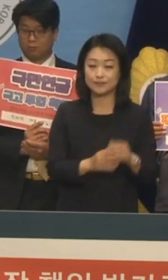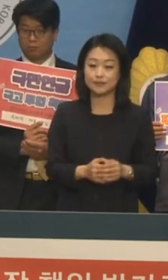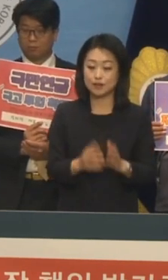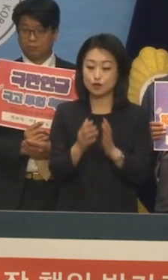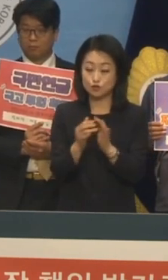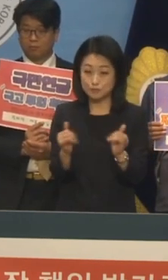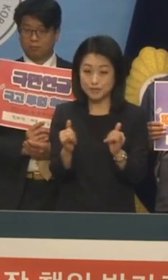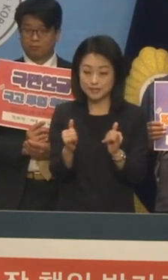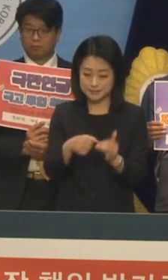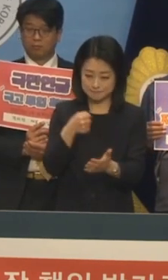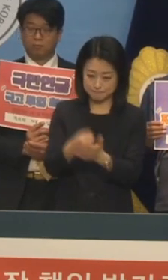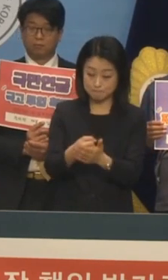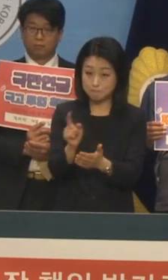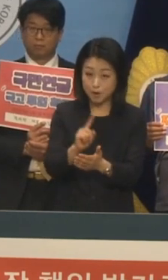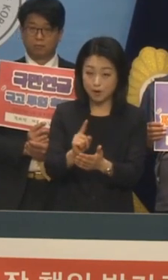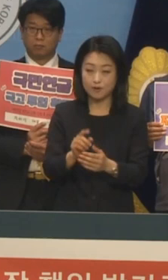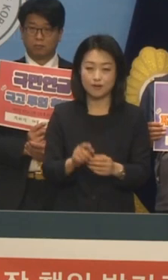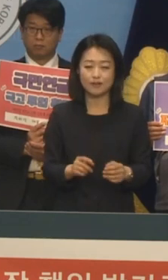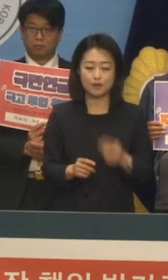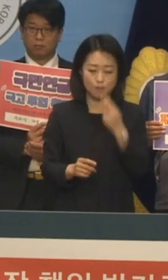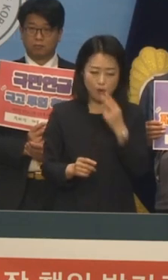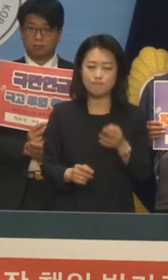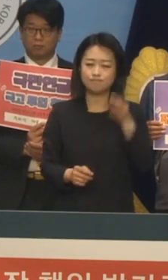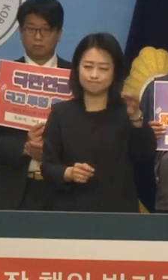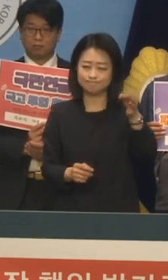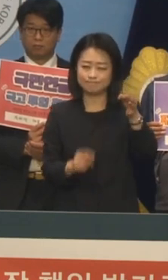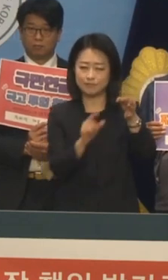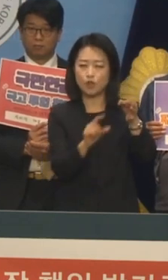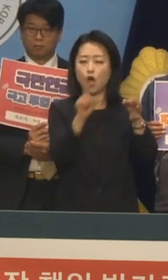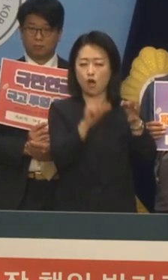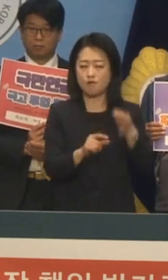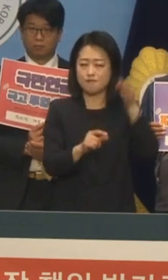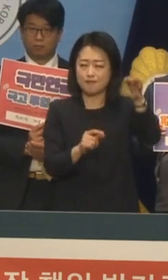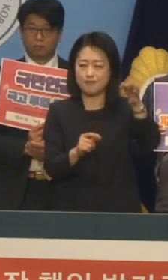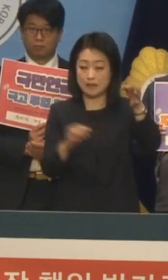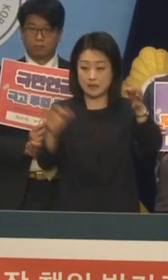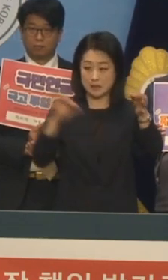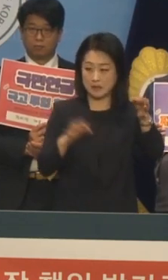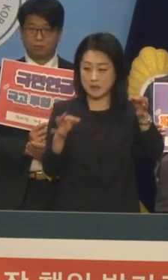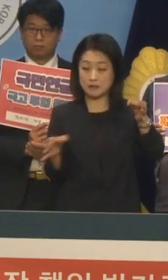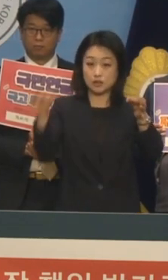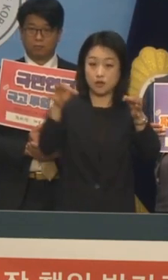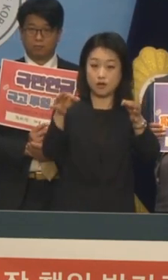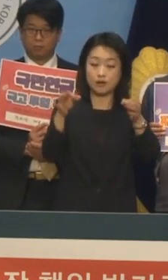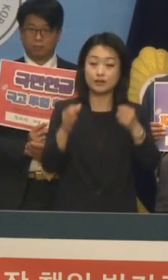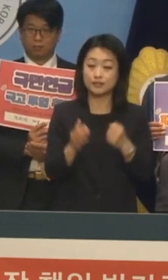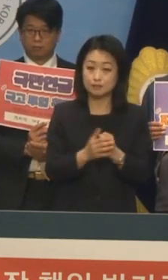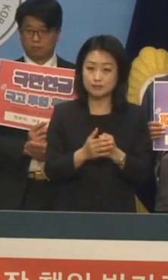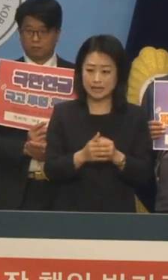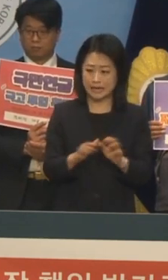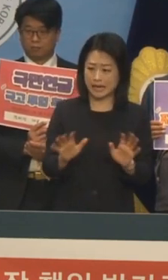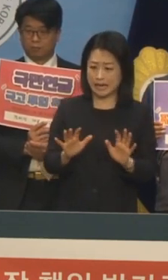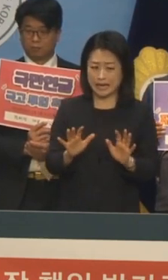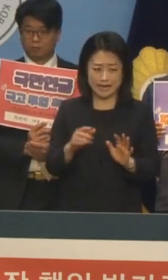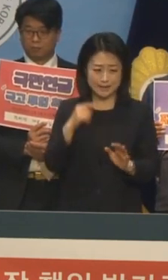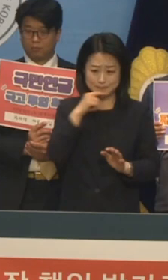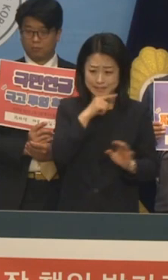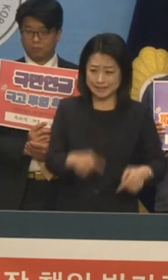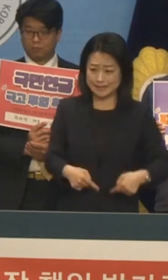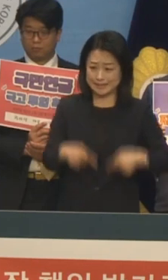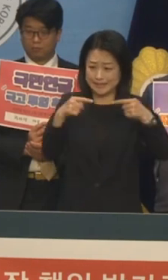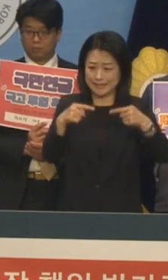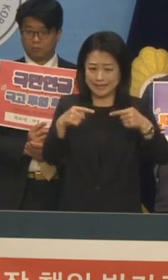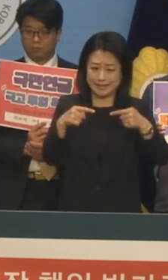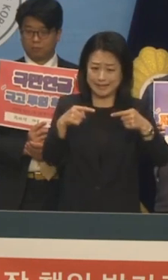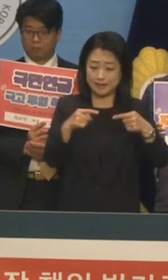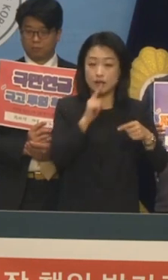받자라는 공론화 결론이 나오자 자의적 개념인 누적 적자 등을 사용해 재정 문제를